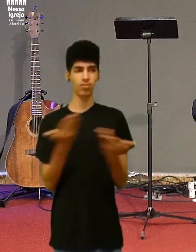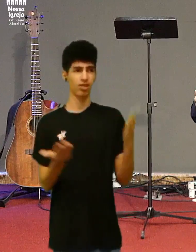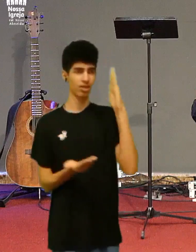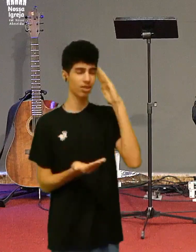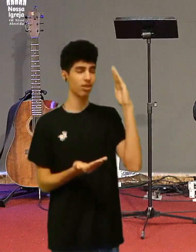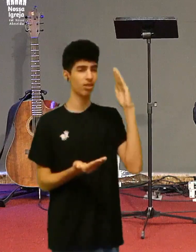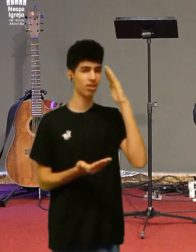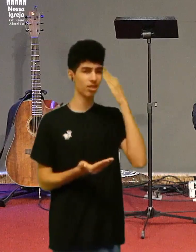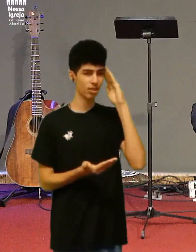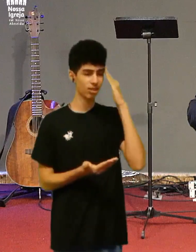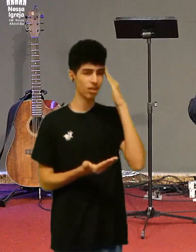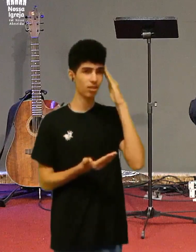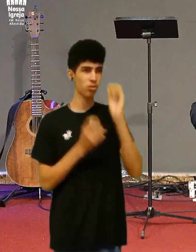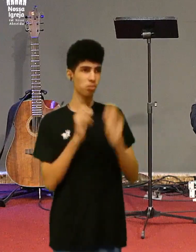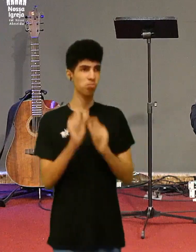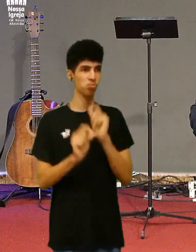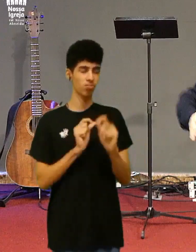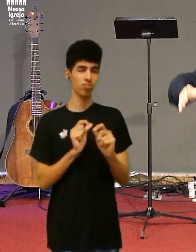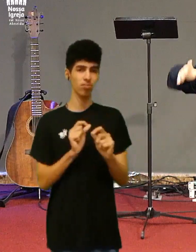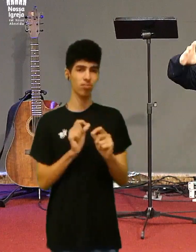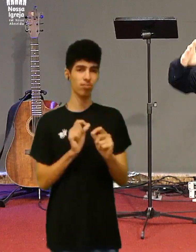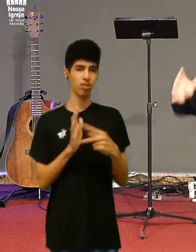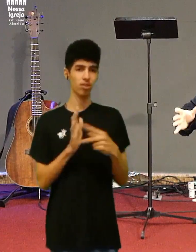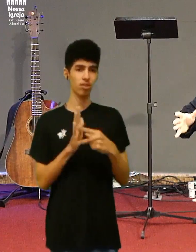errada. A palavra original é revival,